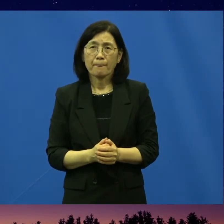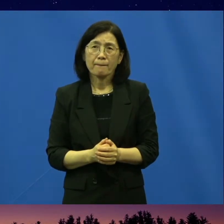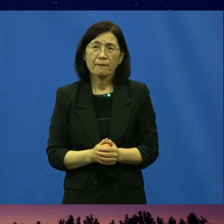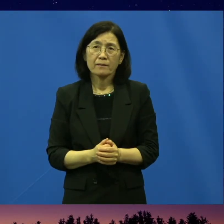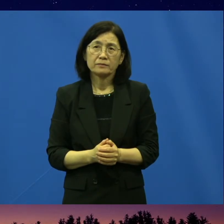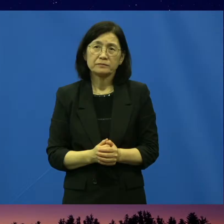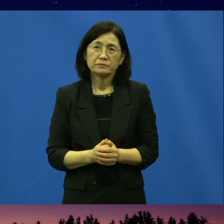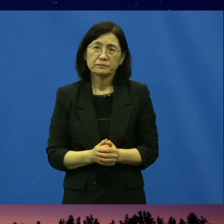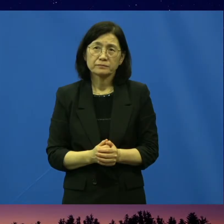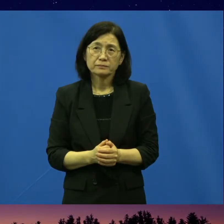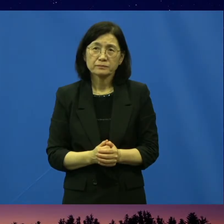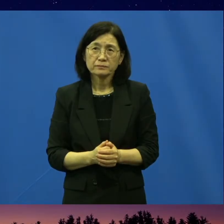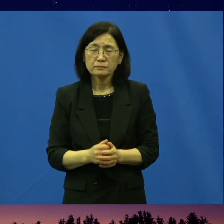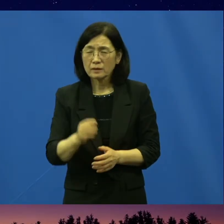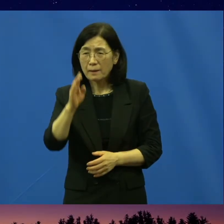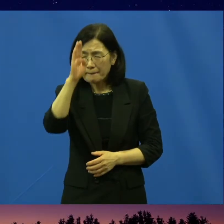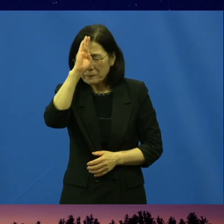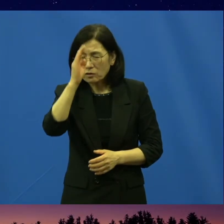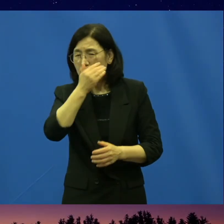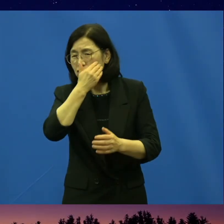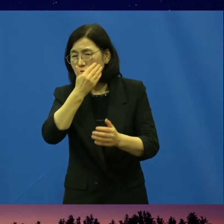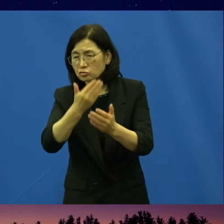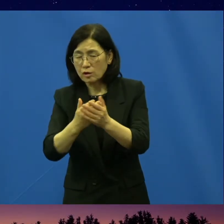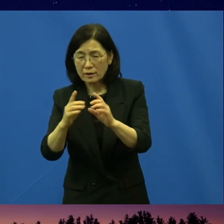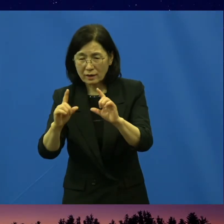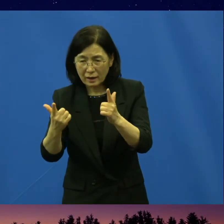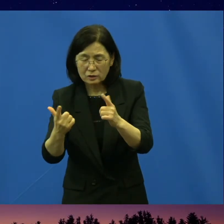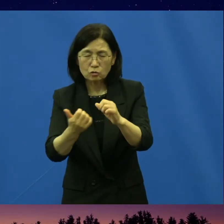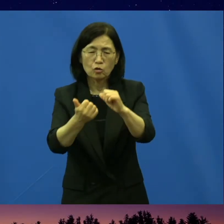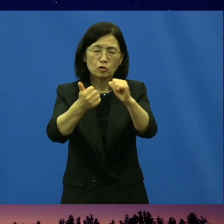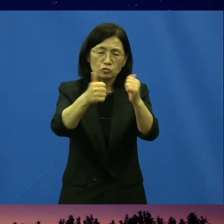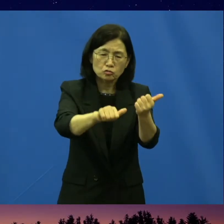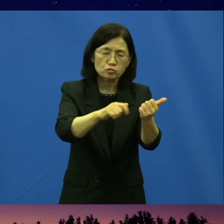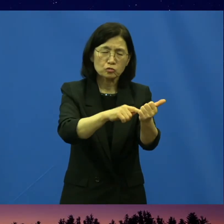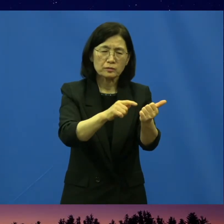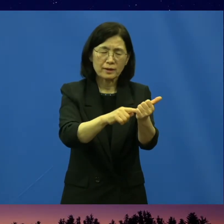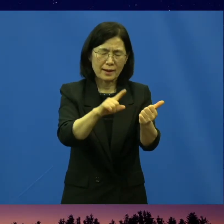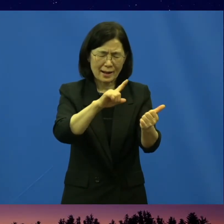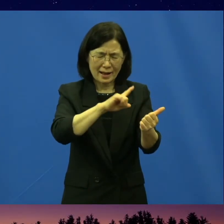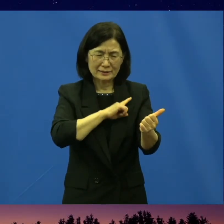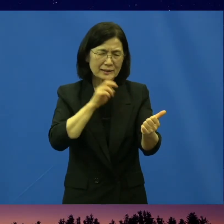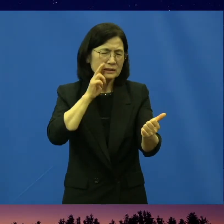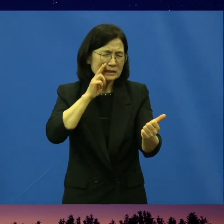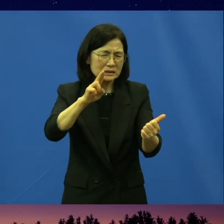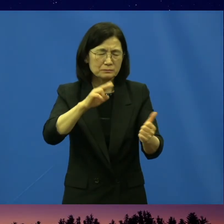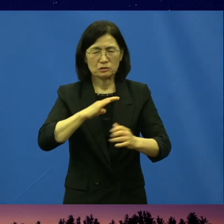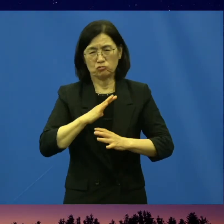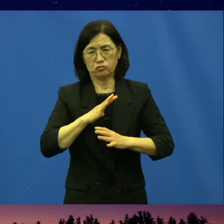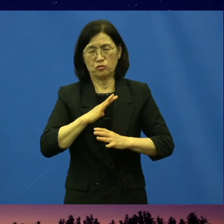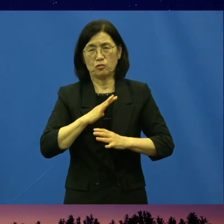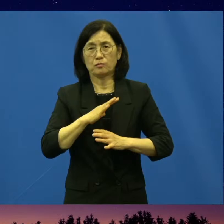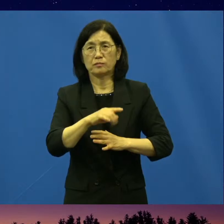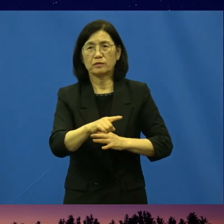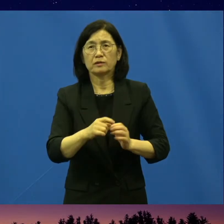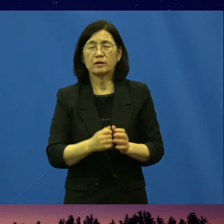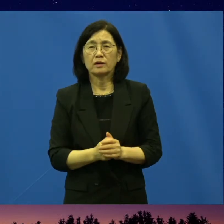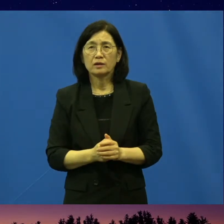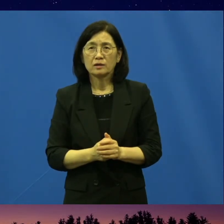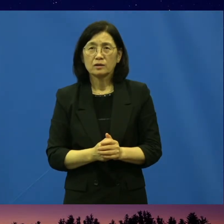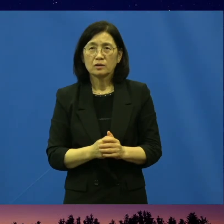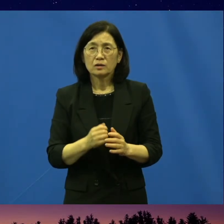아니잖아요. 질병 자체가 아니잖아요. 사고 자체가 아니잖아요. 죽음이 오니까. 이 죽음의 압박, 죽음의